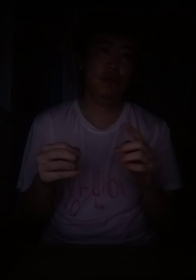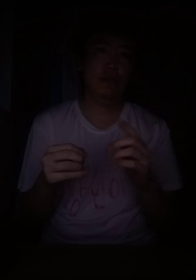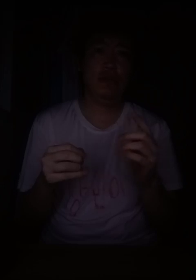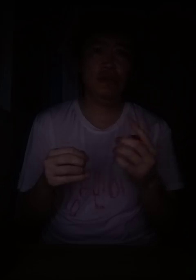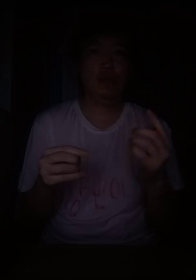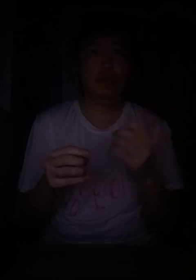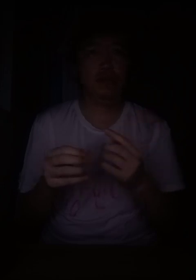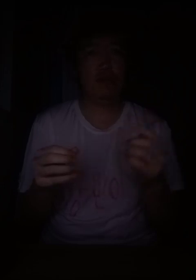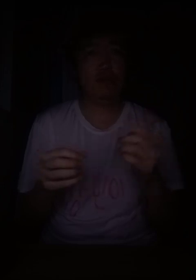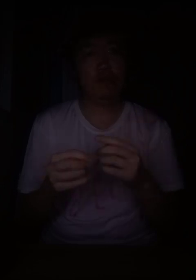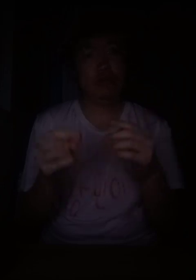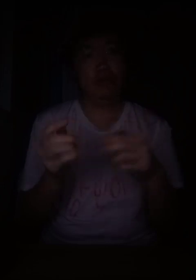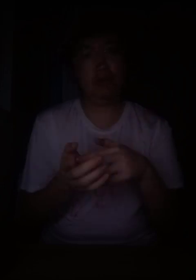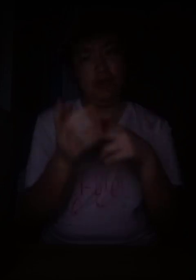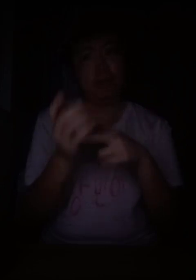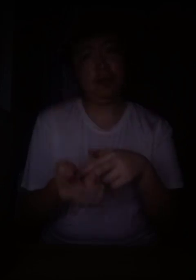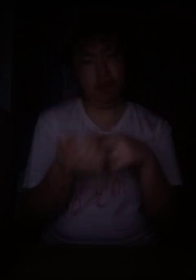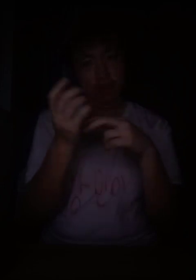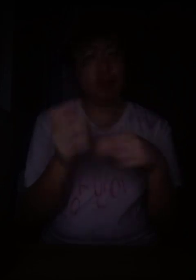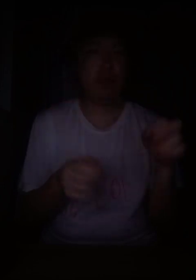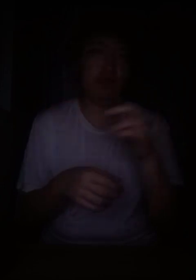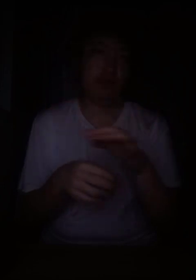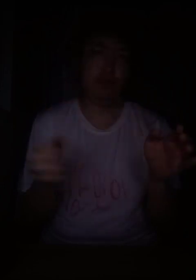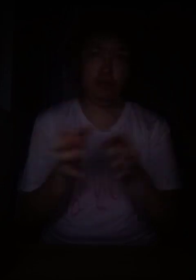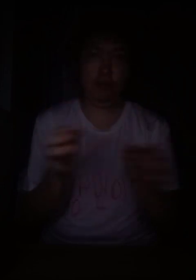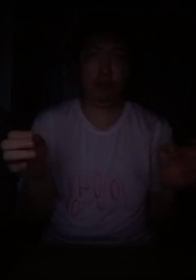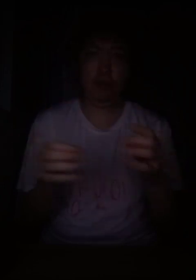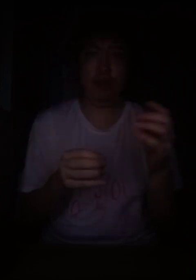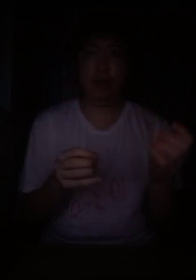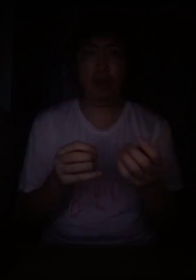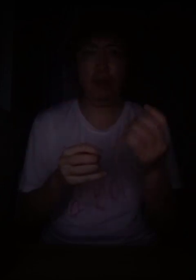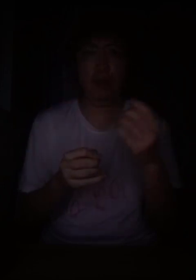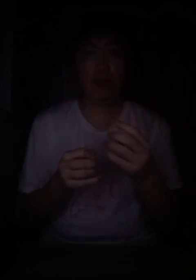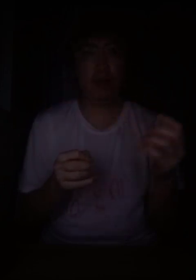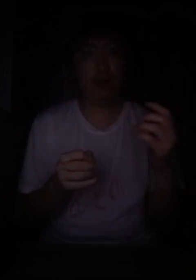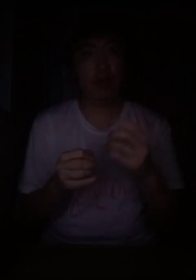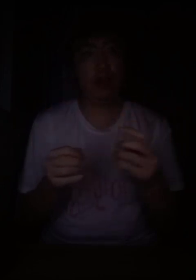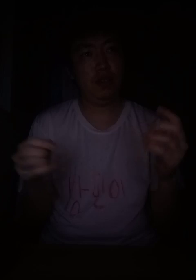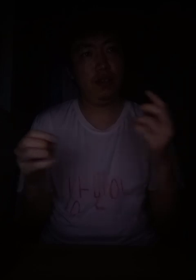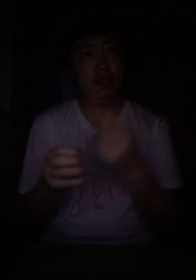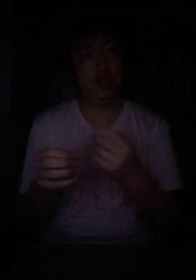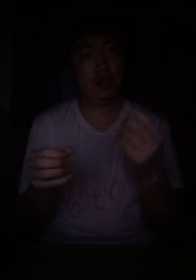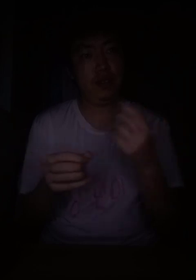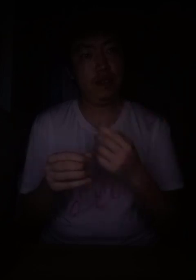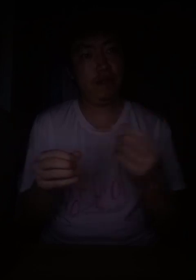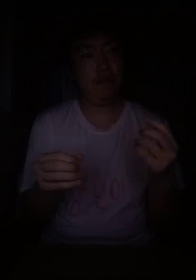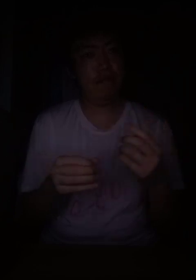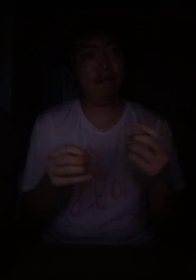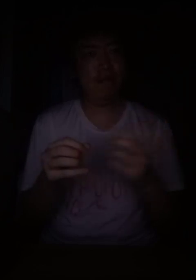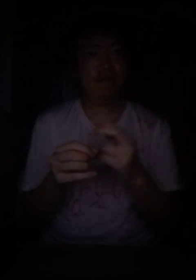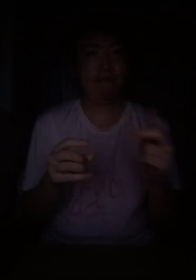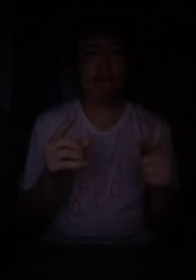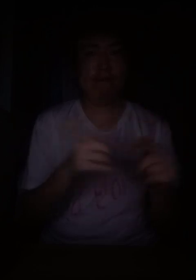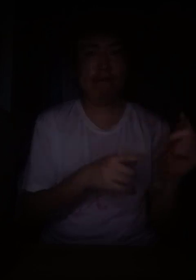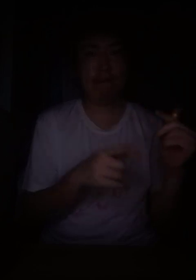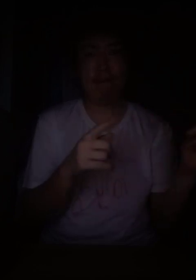이 엘리베이터의 위치와 아파트라고 하면 도구 수를 정확하게 파악을 해서 출동하는 출동대원들한테 알려주게